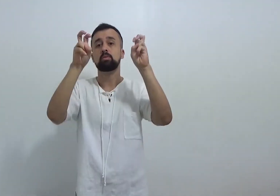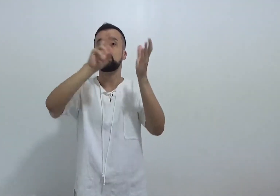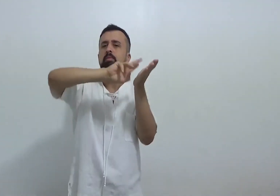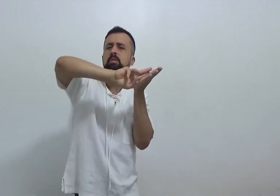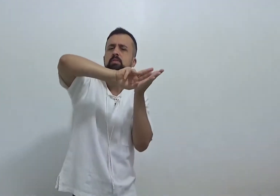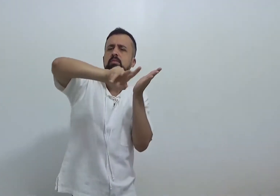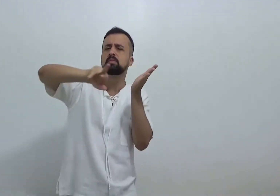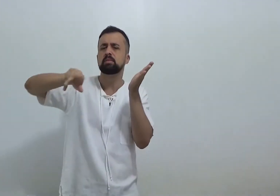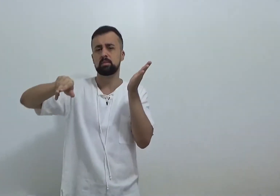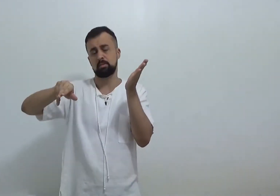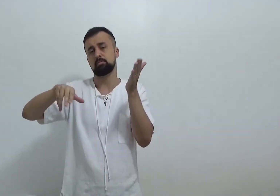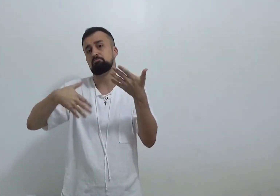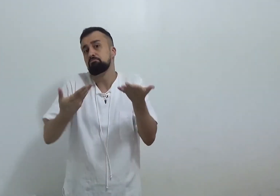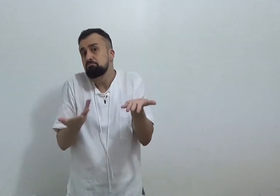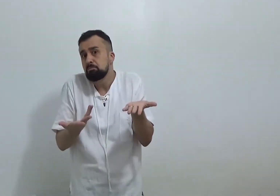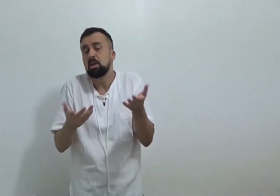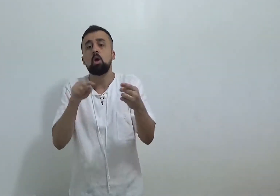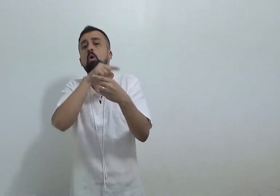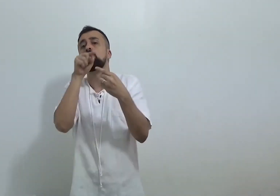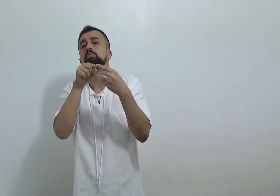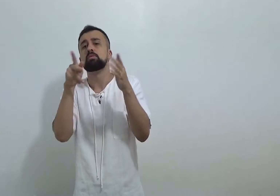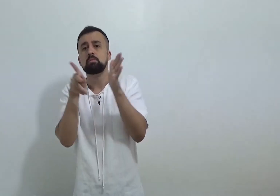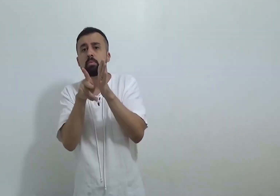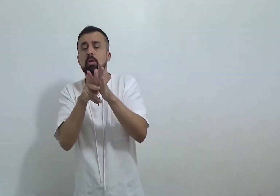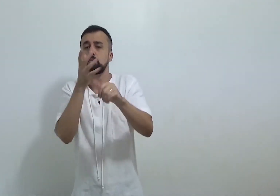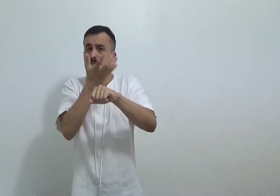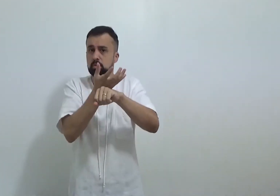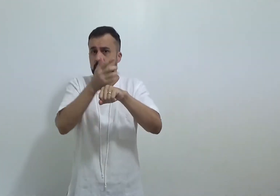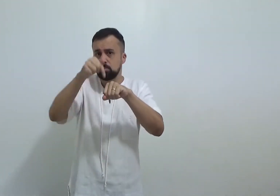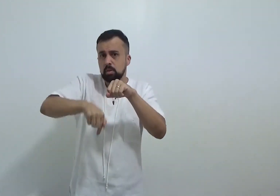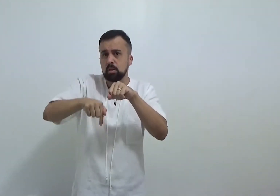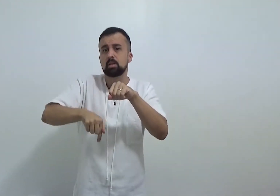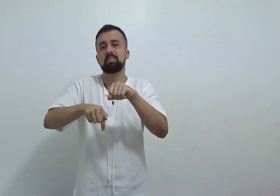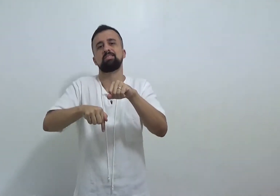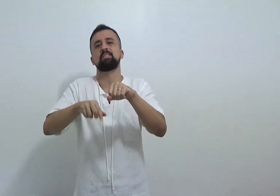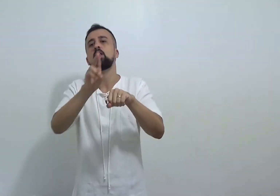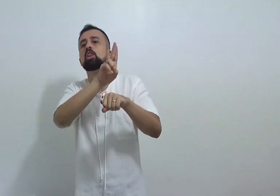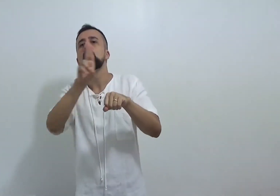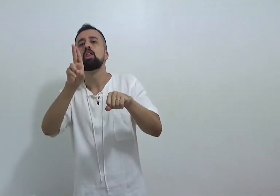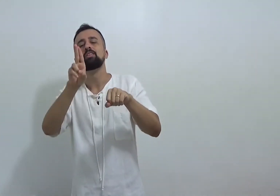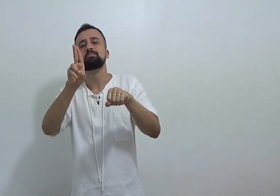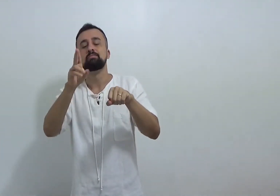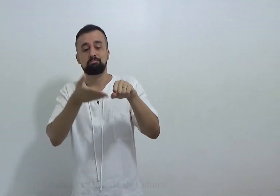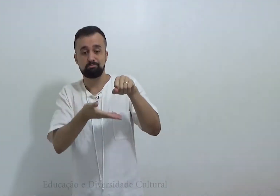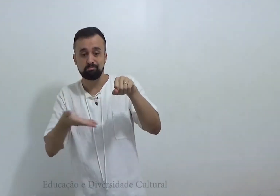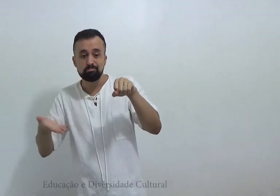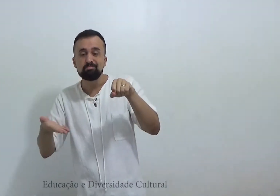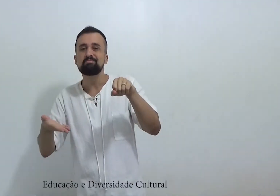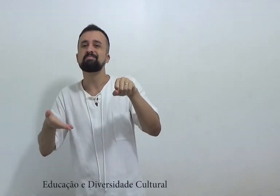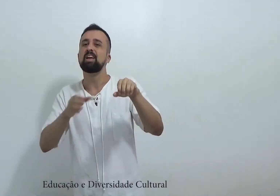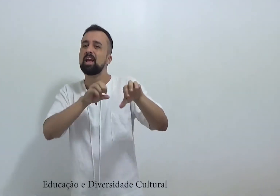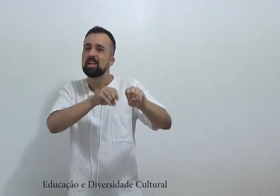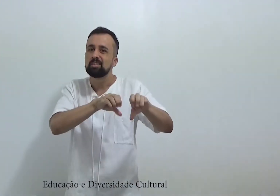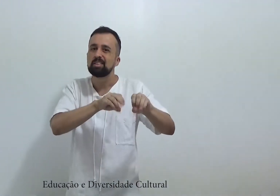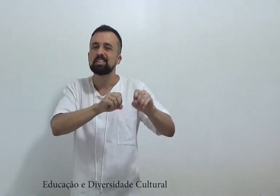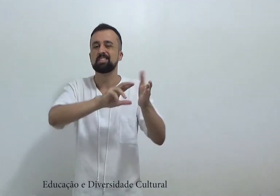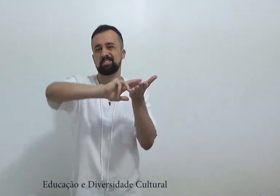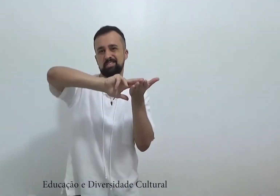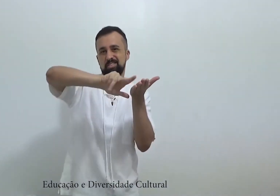sobre diversidade, que é exatamente o propósito desta disciplina nominada